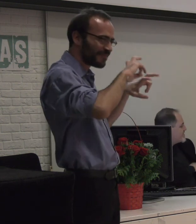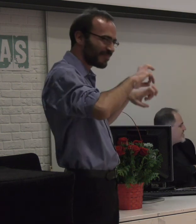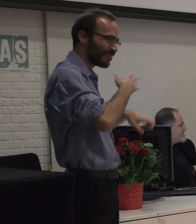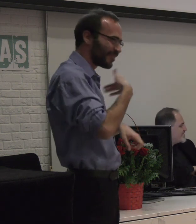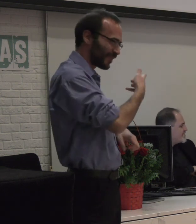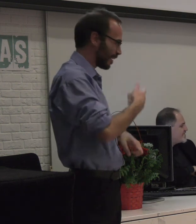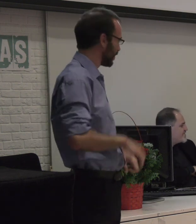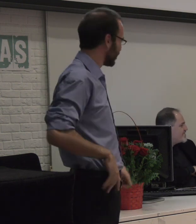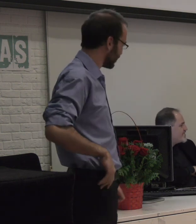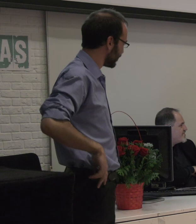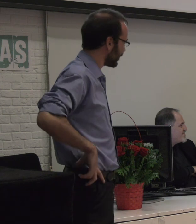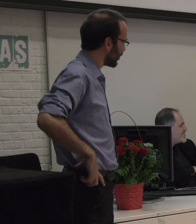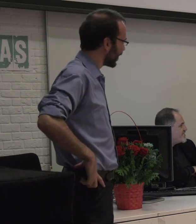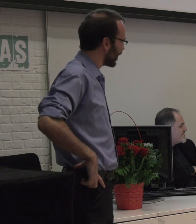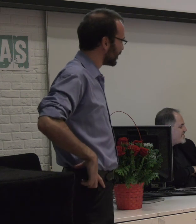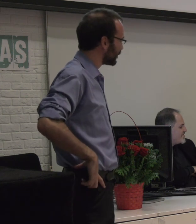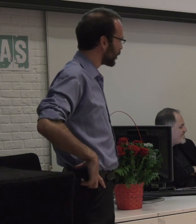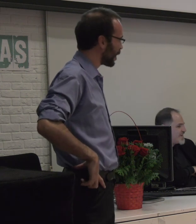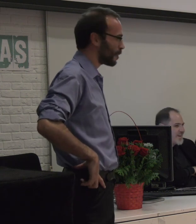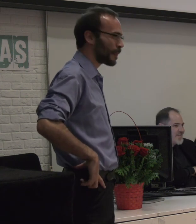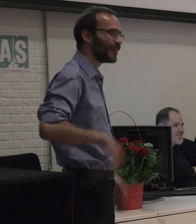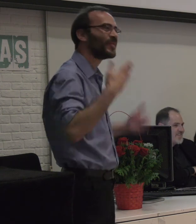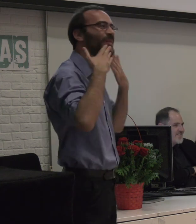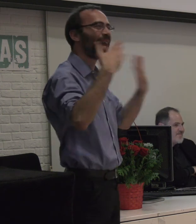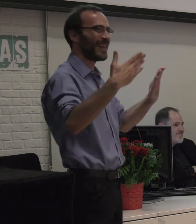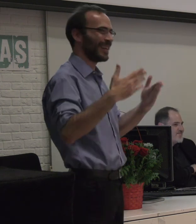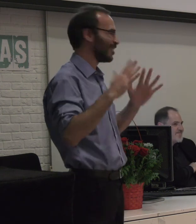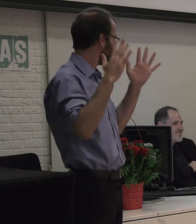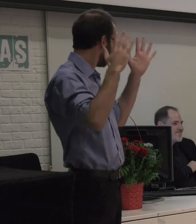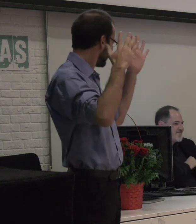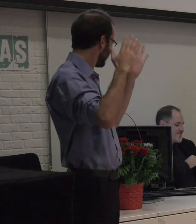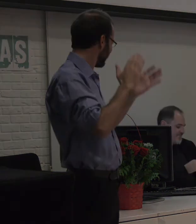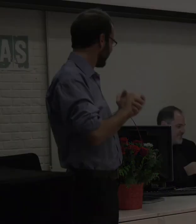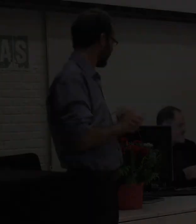pues estaríamos encantados. Muchísimas gracias. Gracias.